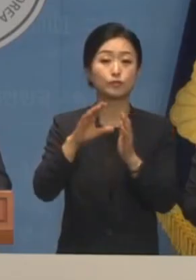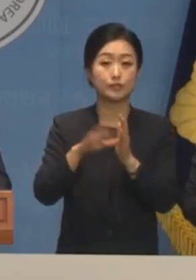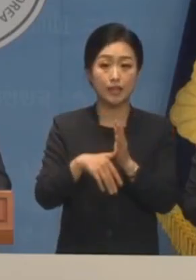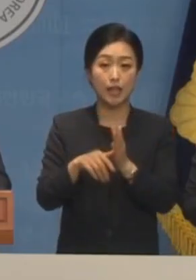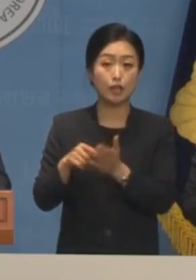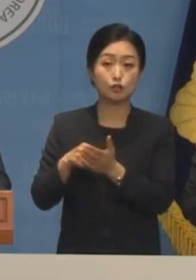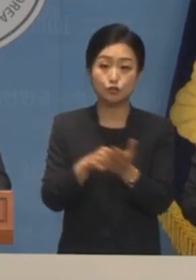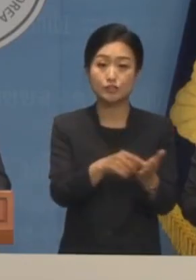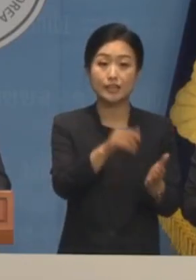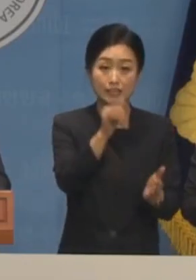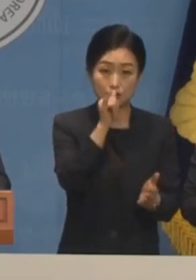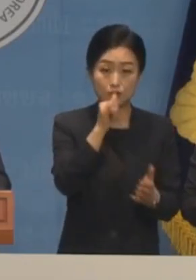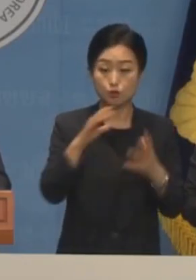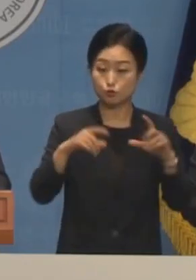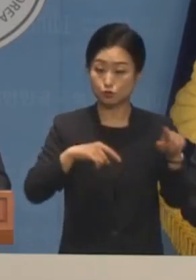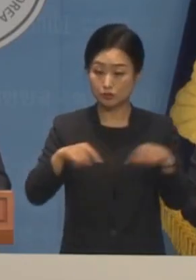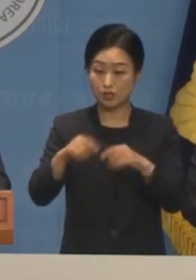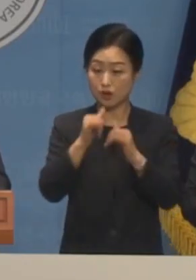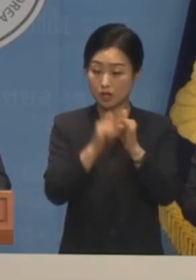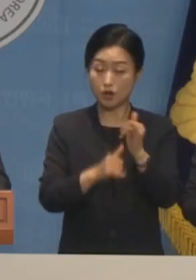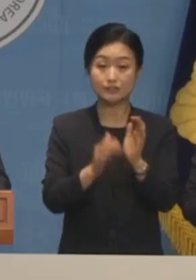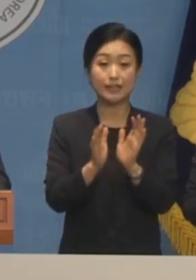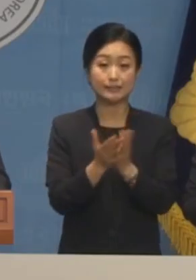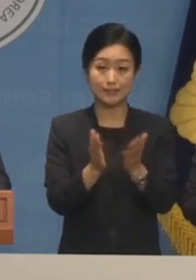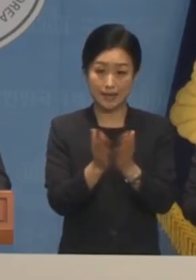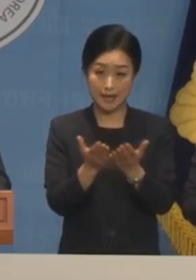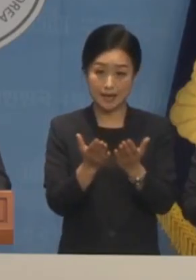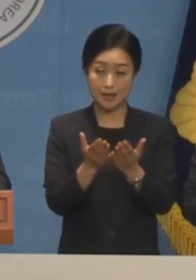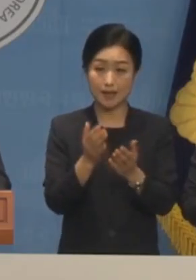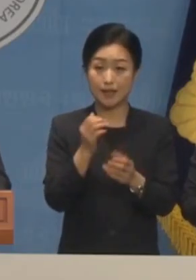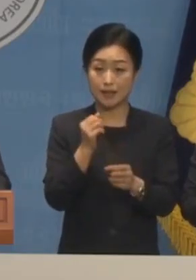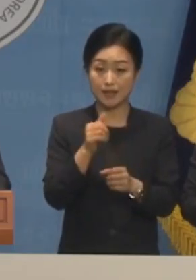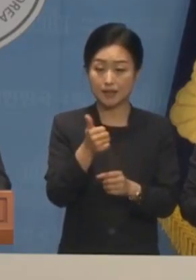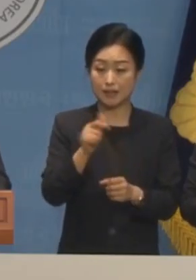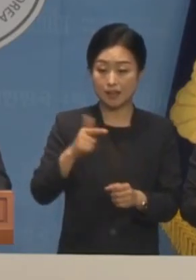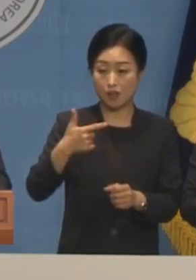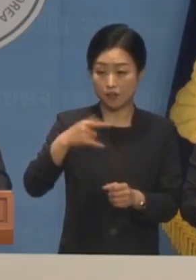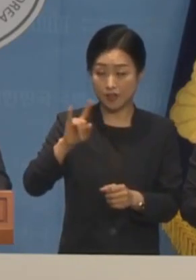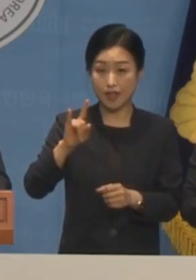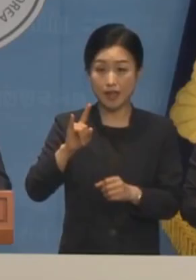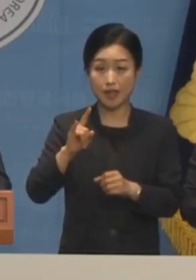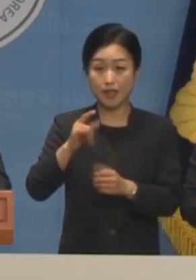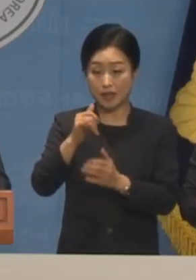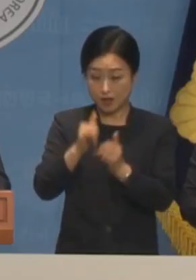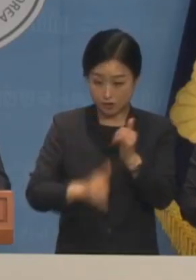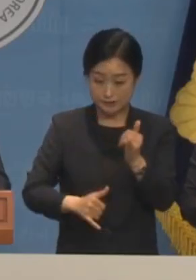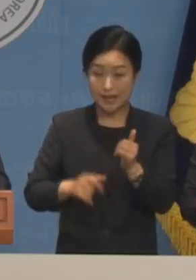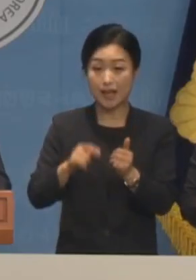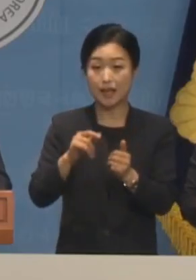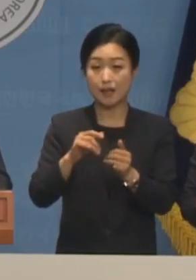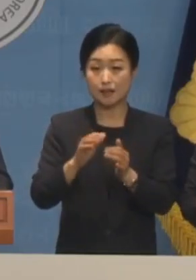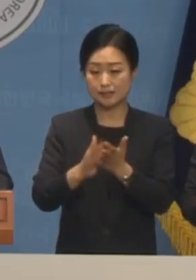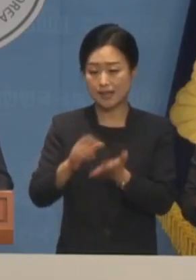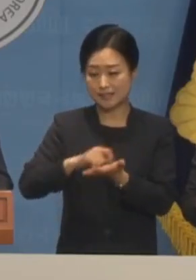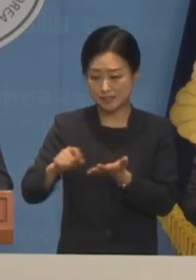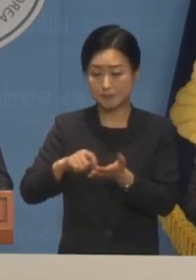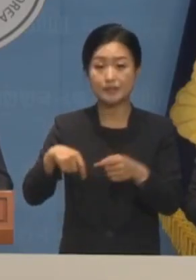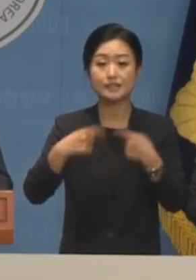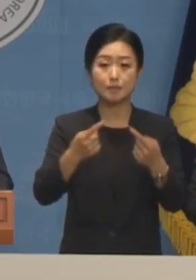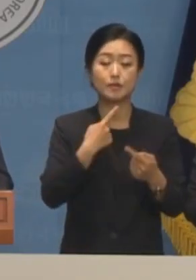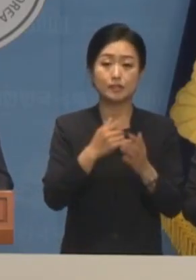추진됐던 국정 역사 교과서의 현대사 집필진이 참여한 자입니다